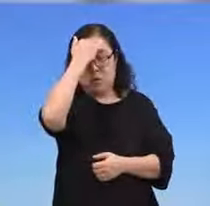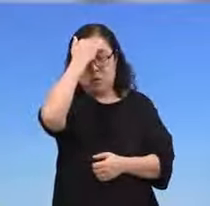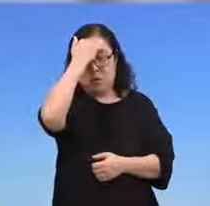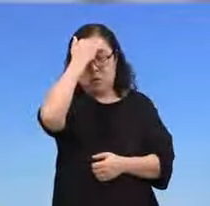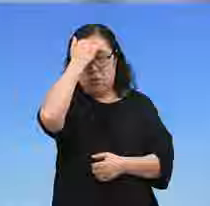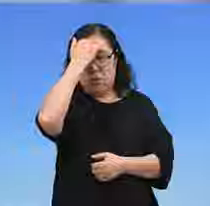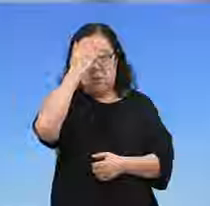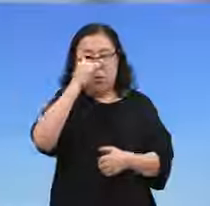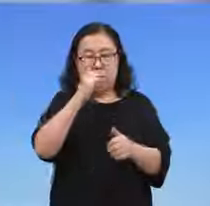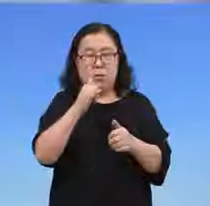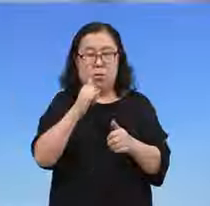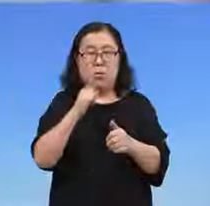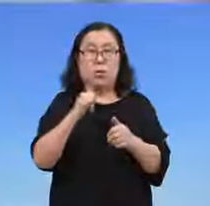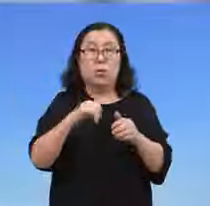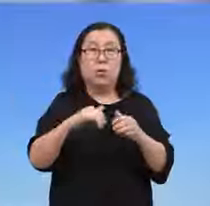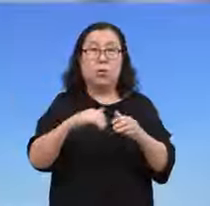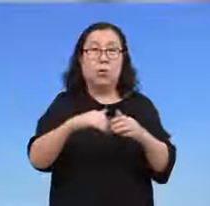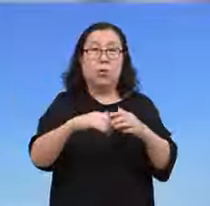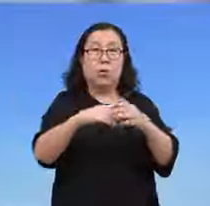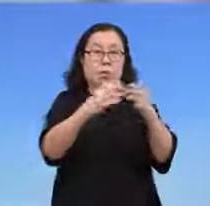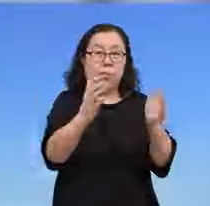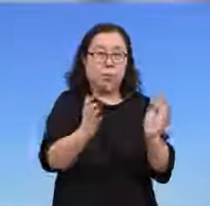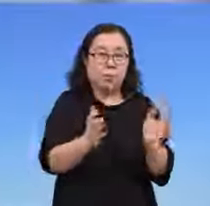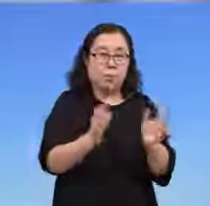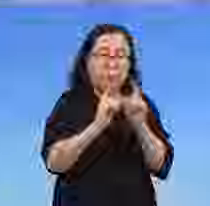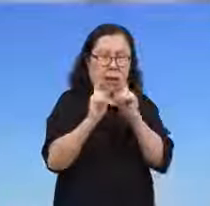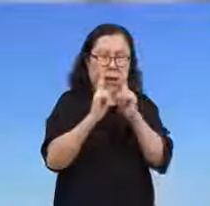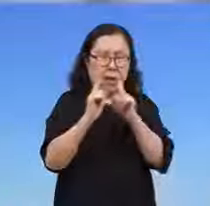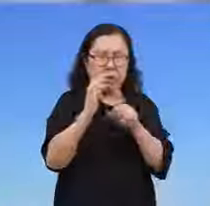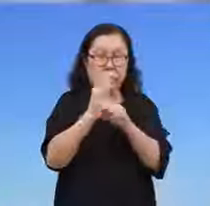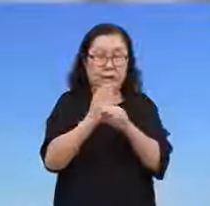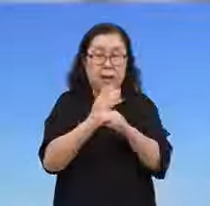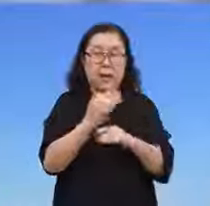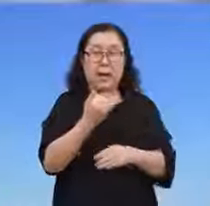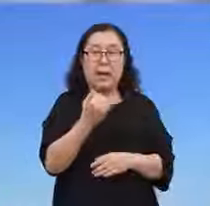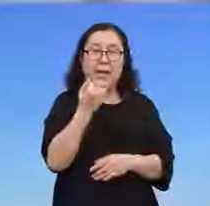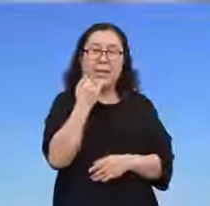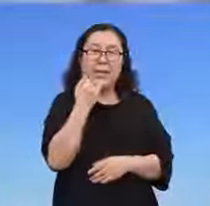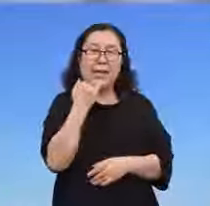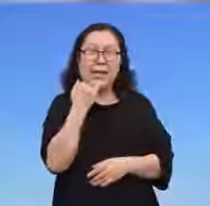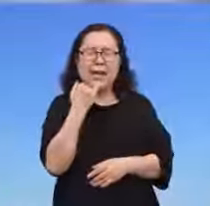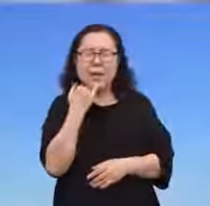흉내는 못 나겠는데요, 코미디에 종종 나오잖아요. 괜찮아요.